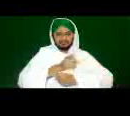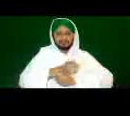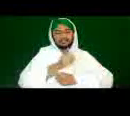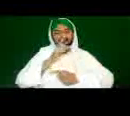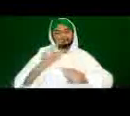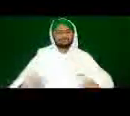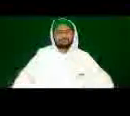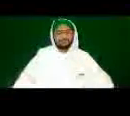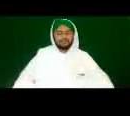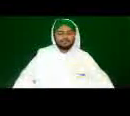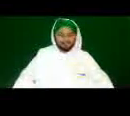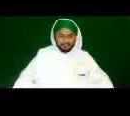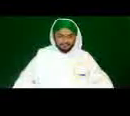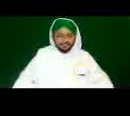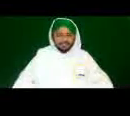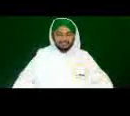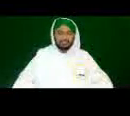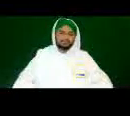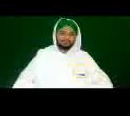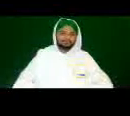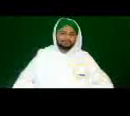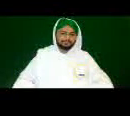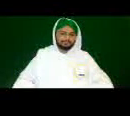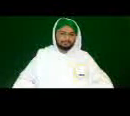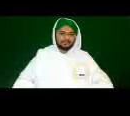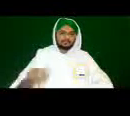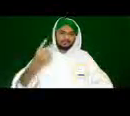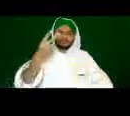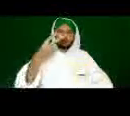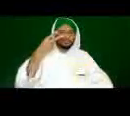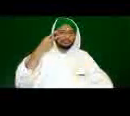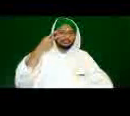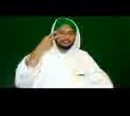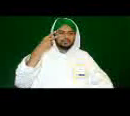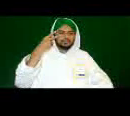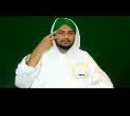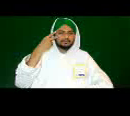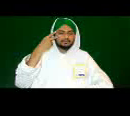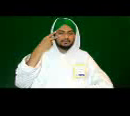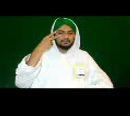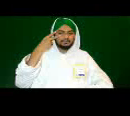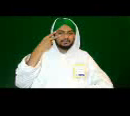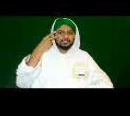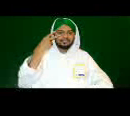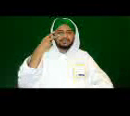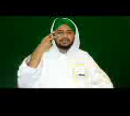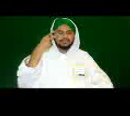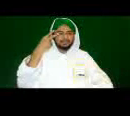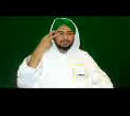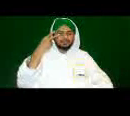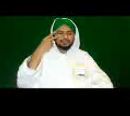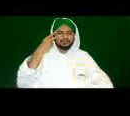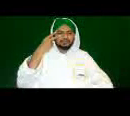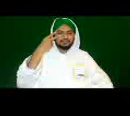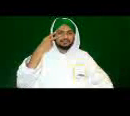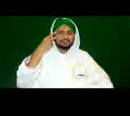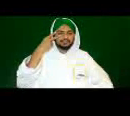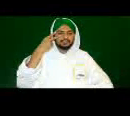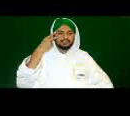ٹھیک ہے. اب ہے دیکھنا. تو یہ 2 انگلیوں کو یہاں رکھ دیں آنکھ کے تھوڑا سا نیچے